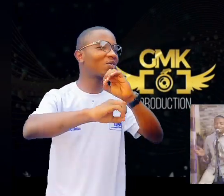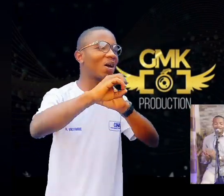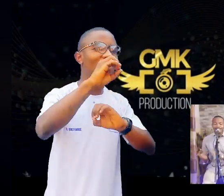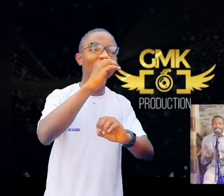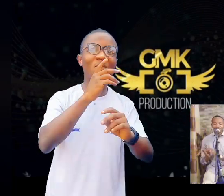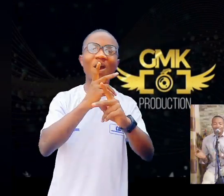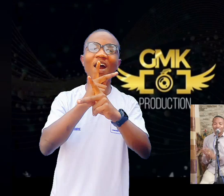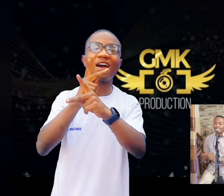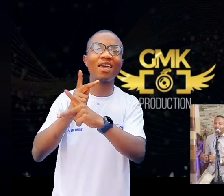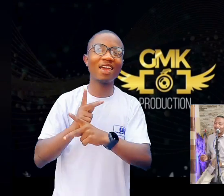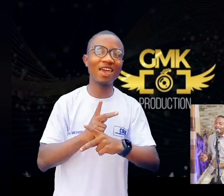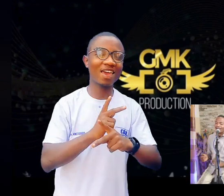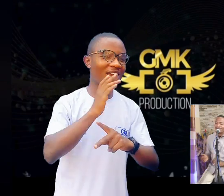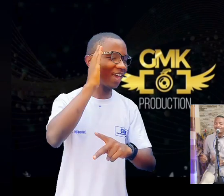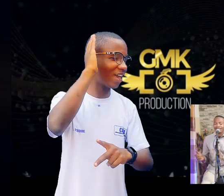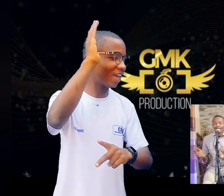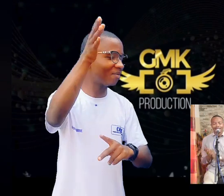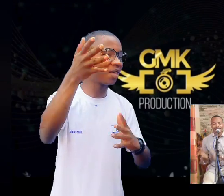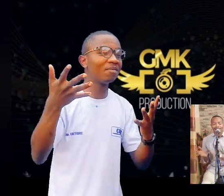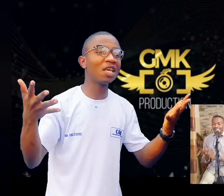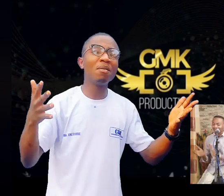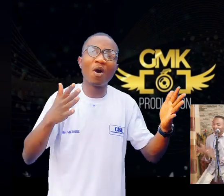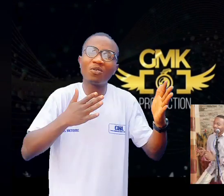Oh, il prendra soin de moi.